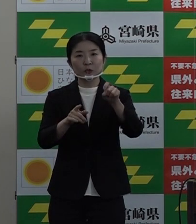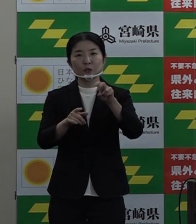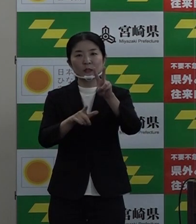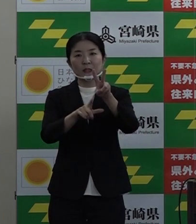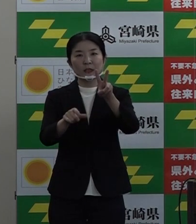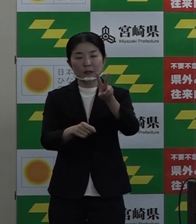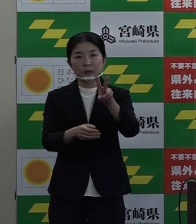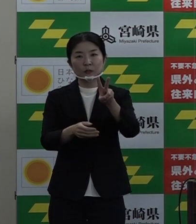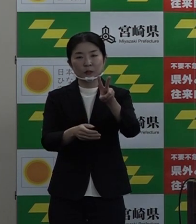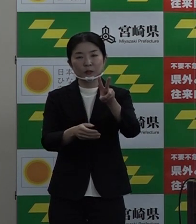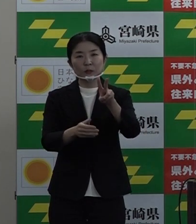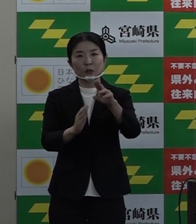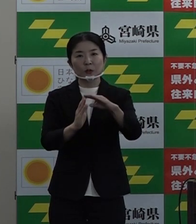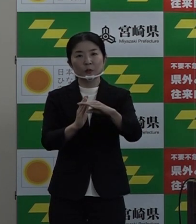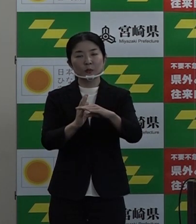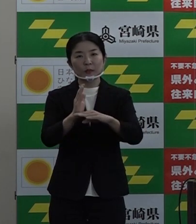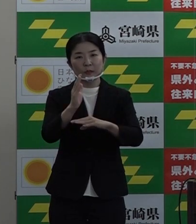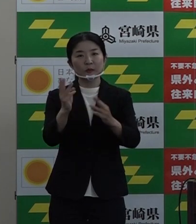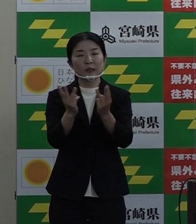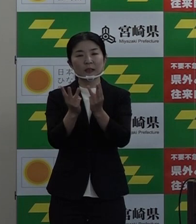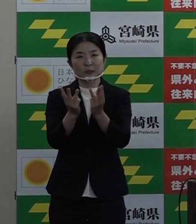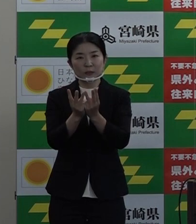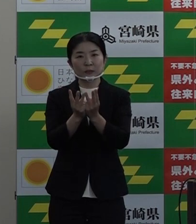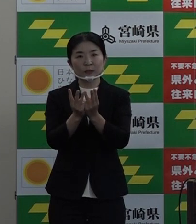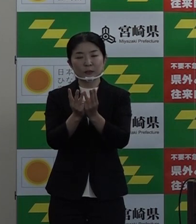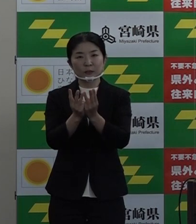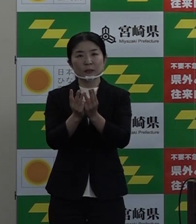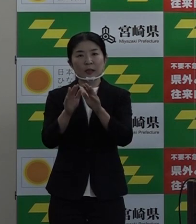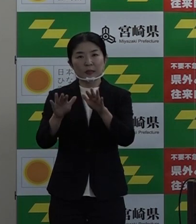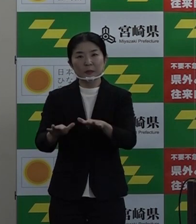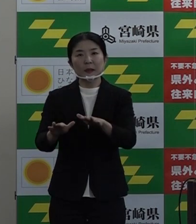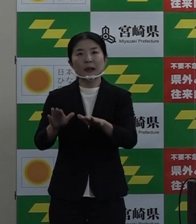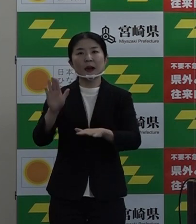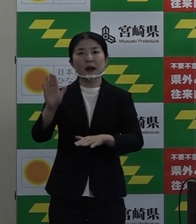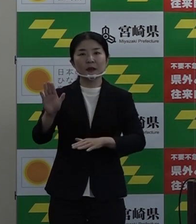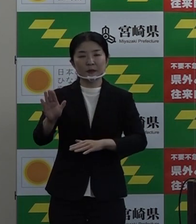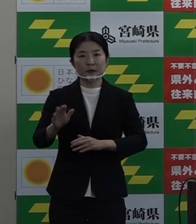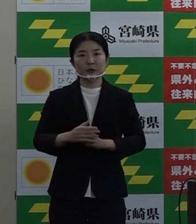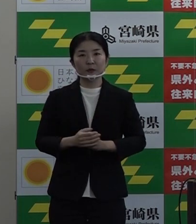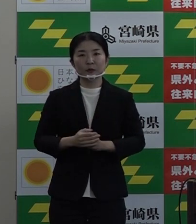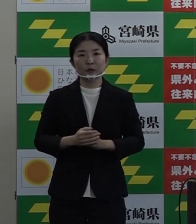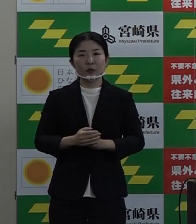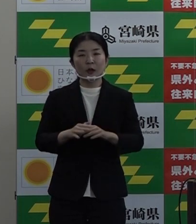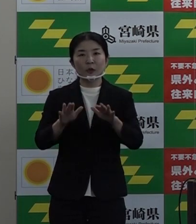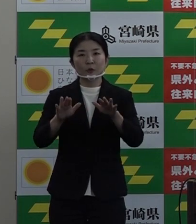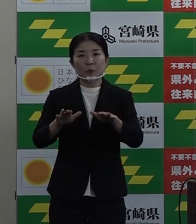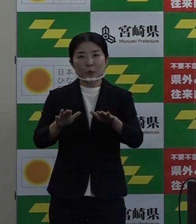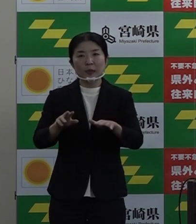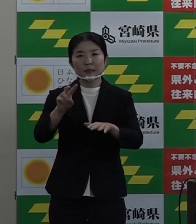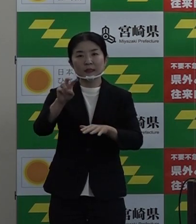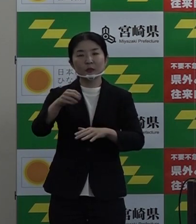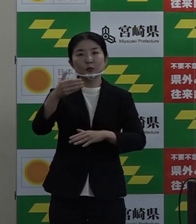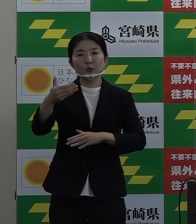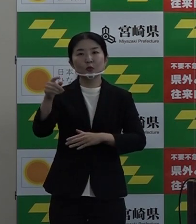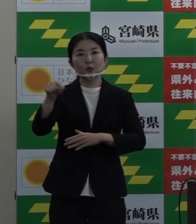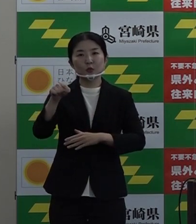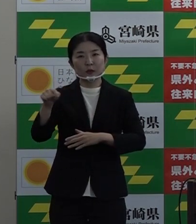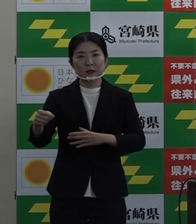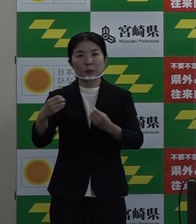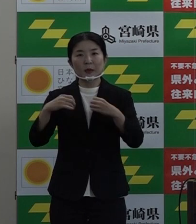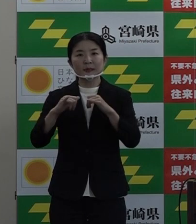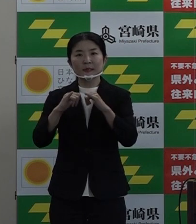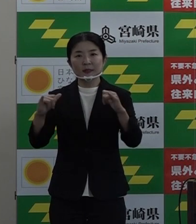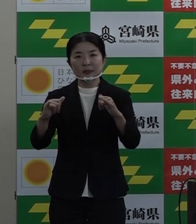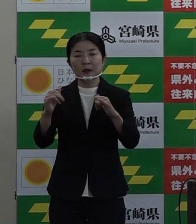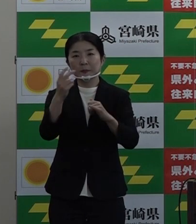染者数がこの4月に確認をされている状況がございます。今日発表分が29人ということで、その